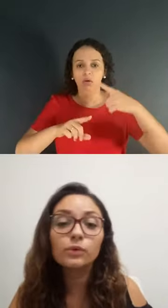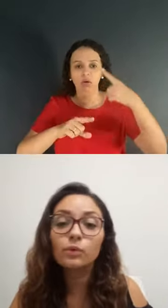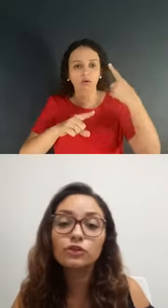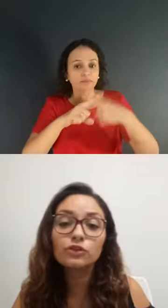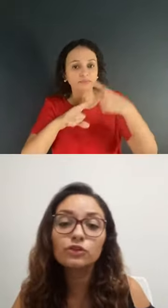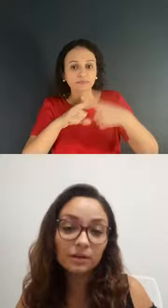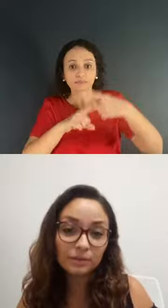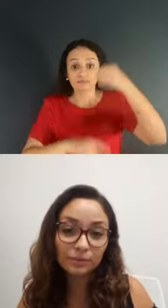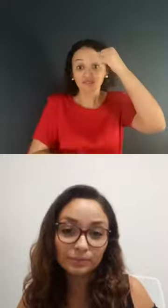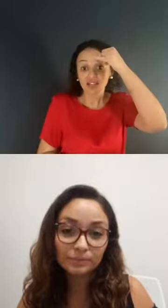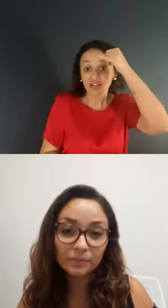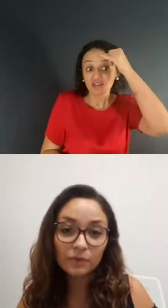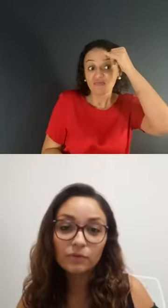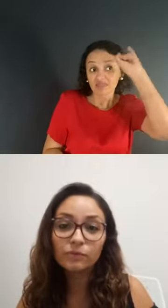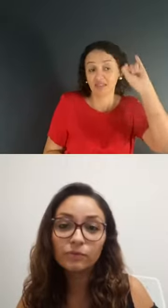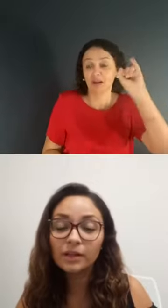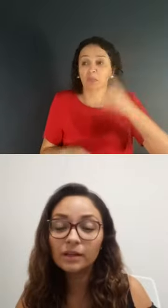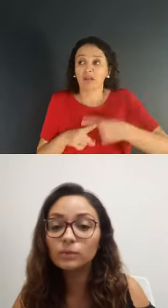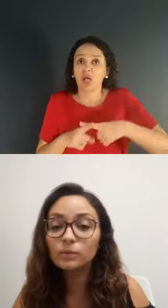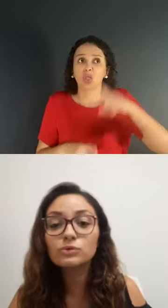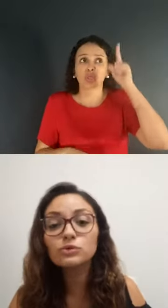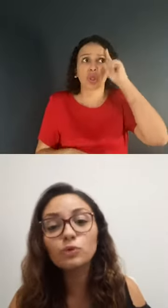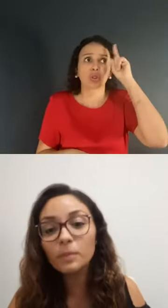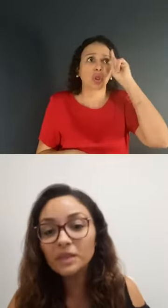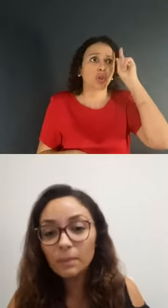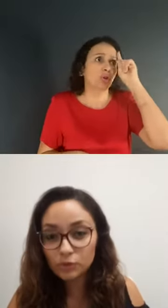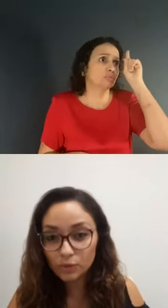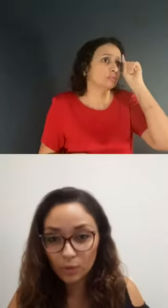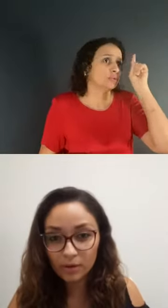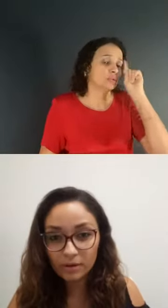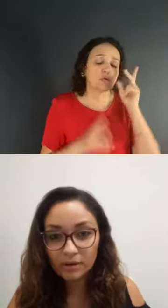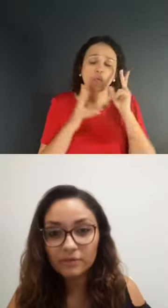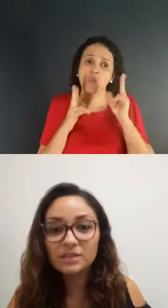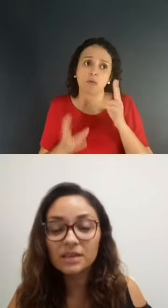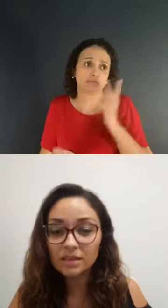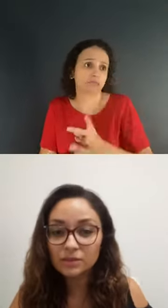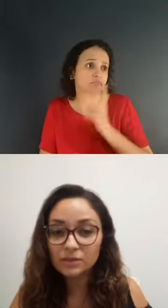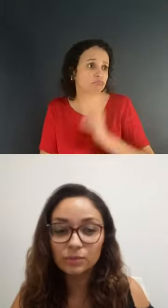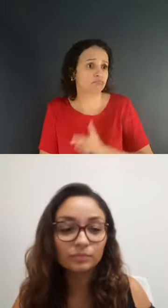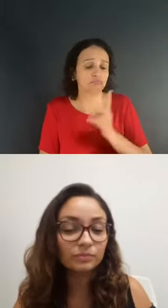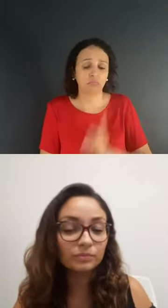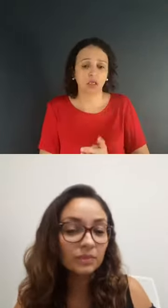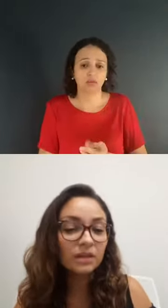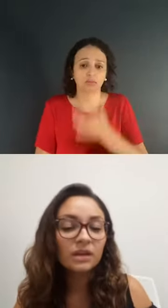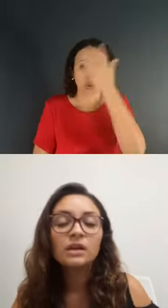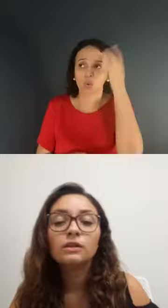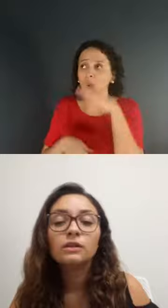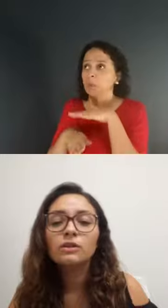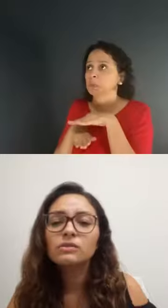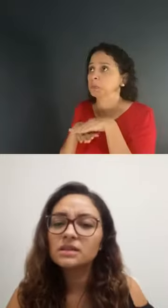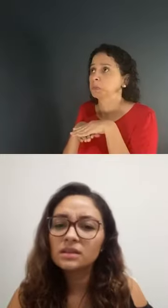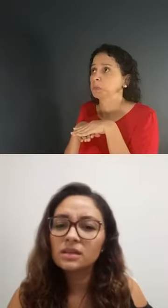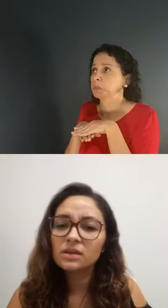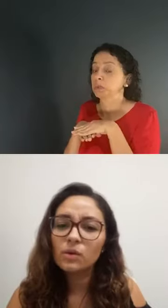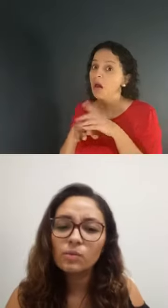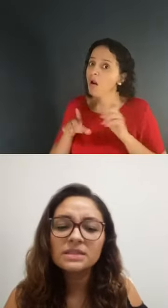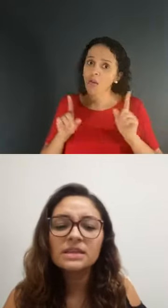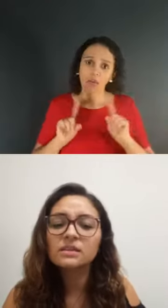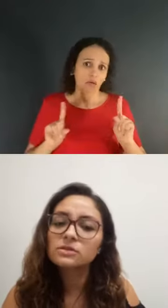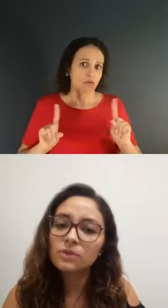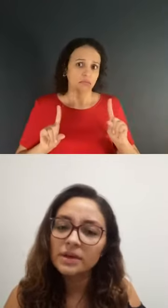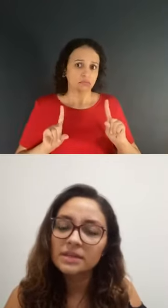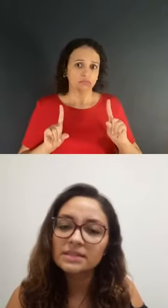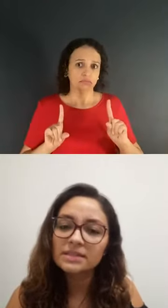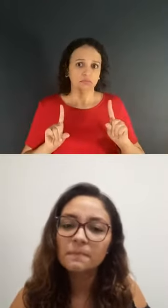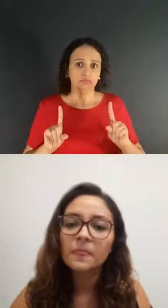isso vire um cotidiano, vire um costume da pessoa fazer isso. Logo em seguida, tem algumas